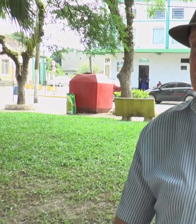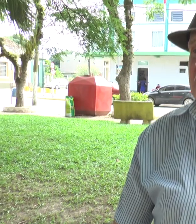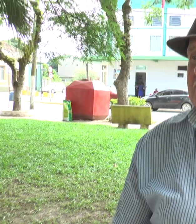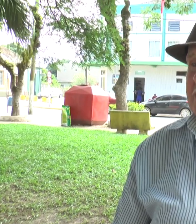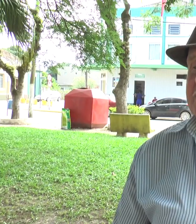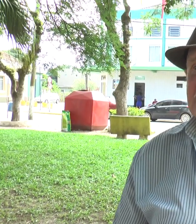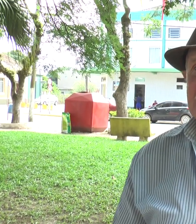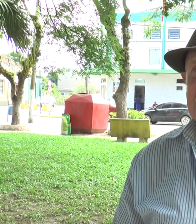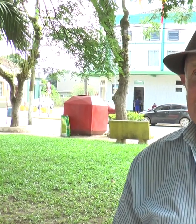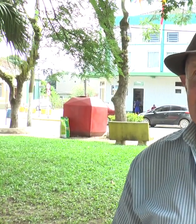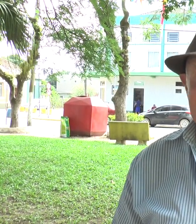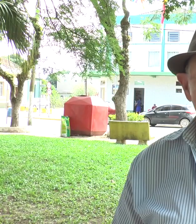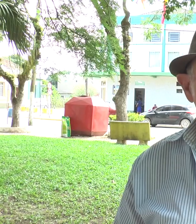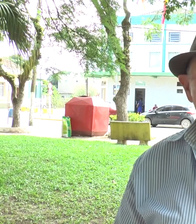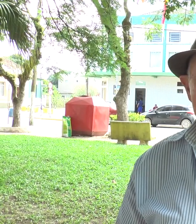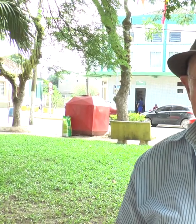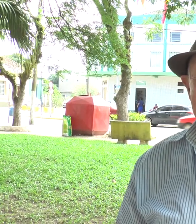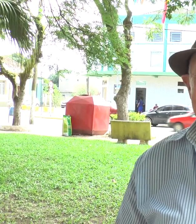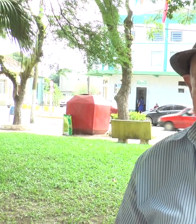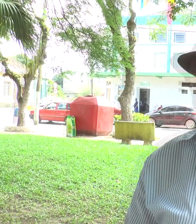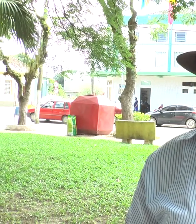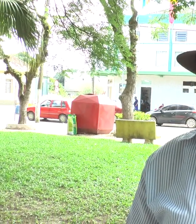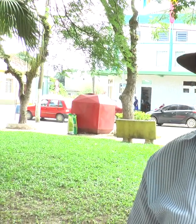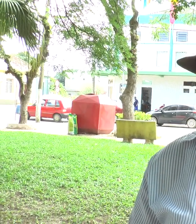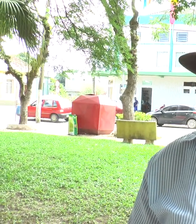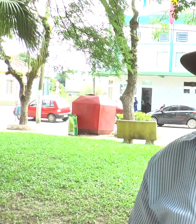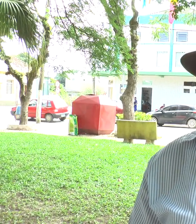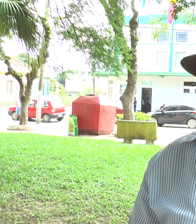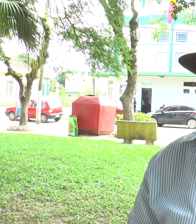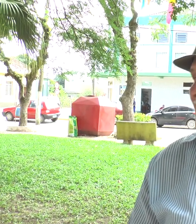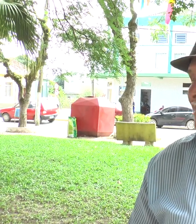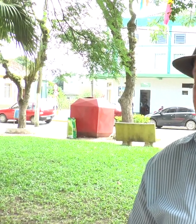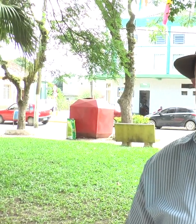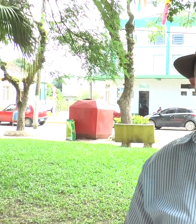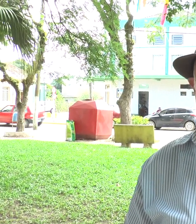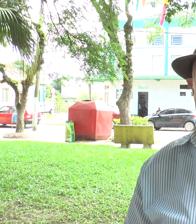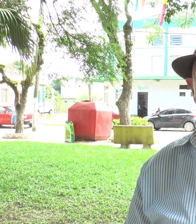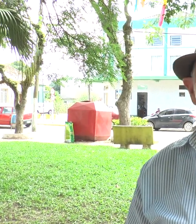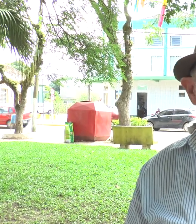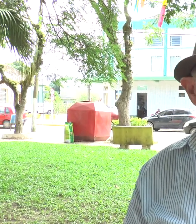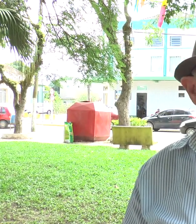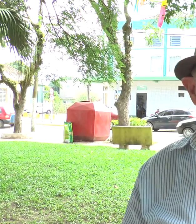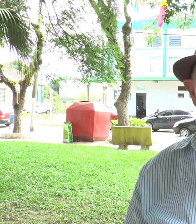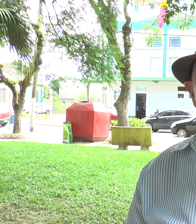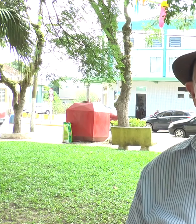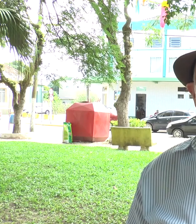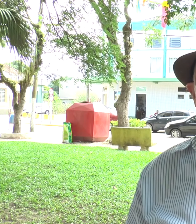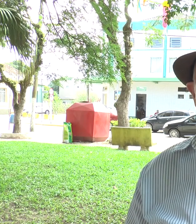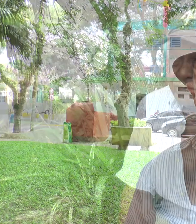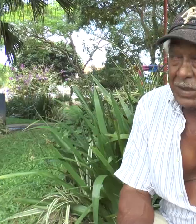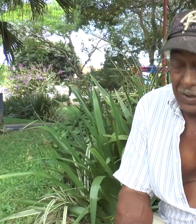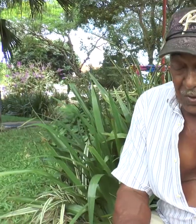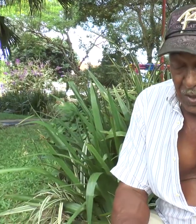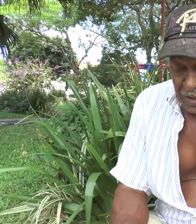Ah, espero que vai ter que fazer um bom comando. Eu acho que vai fazer alguma coisa, né? O pessoal está acreditando nele,